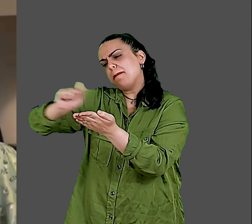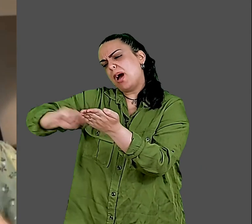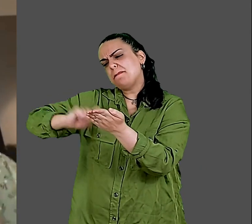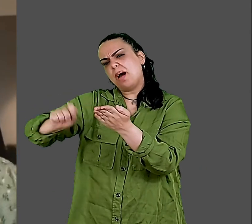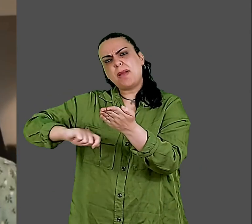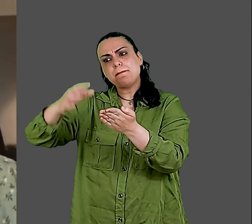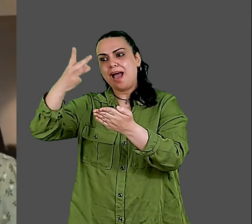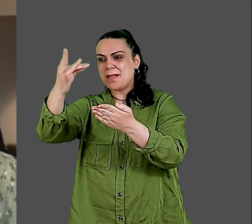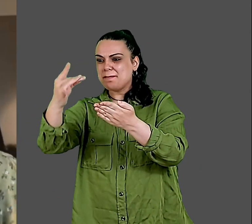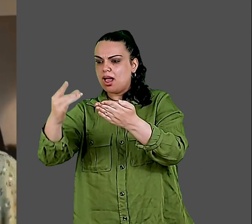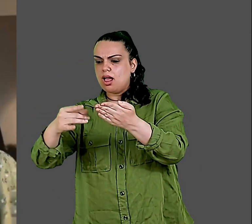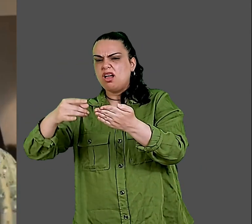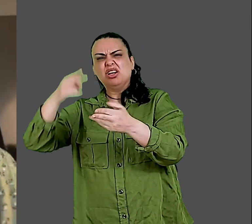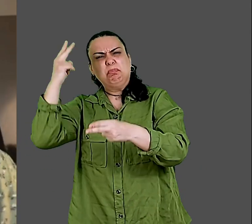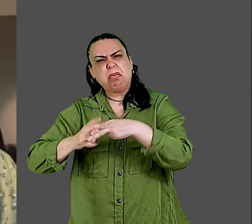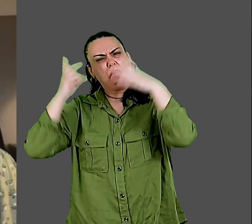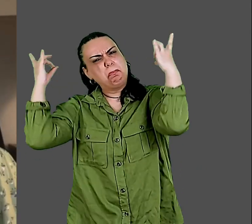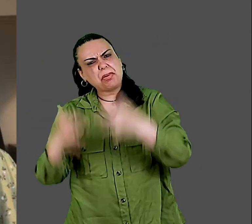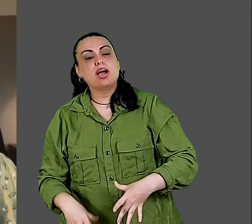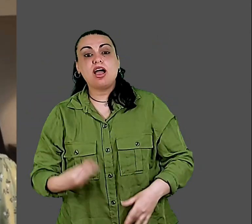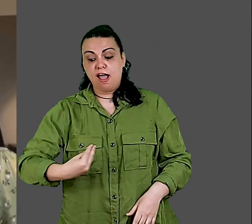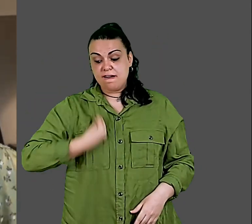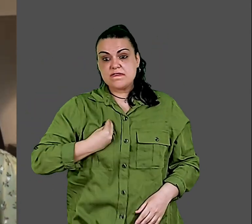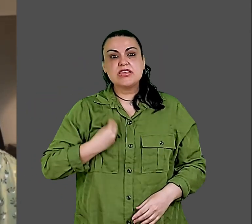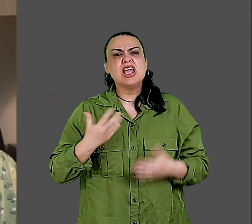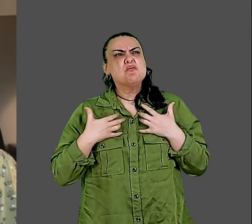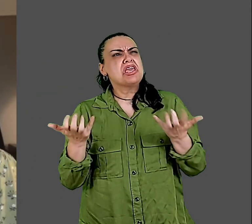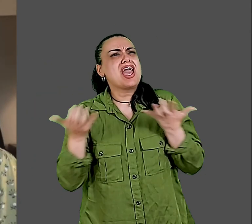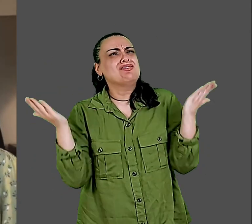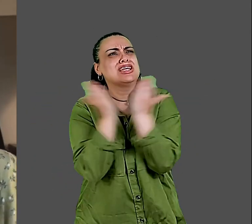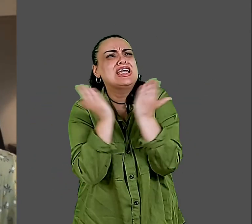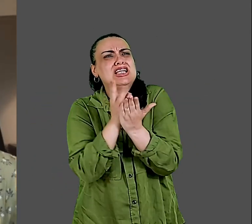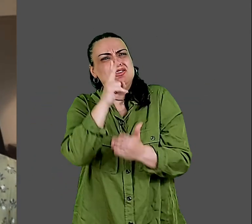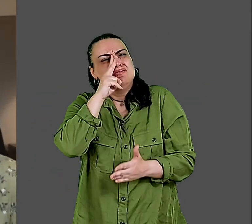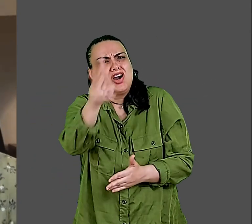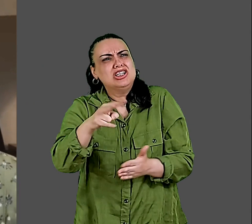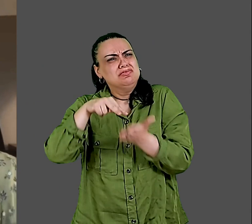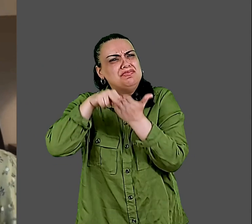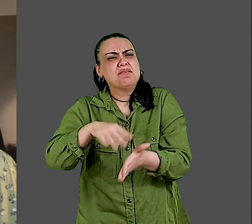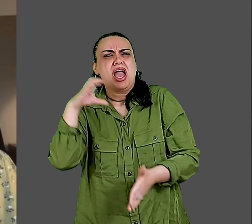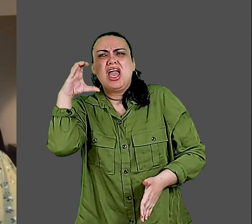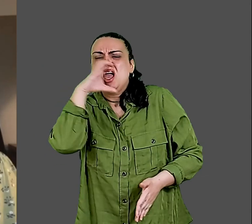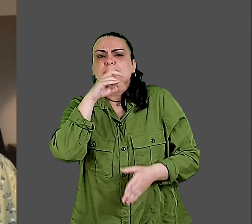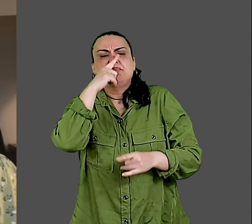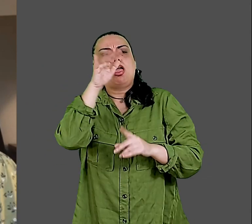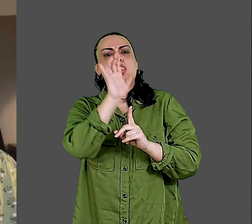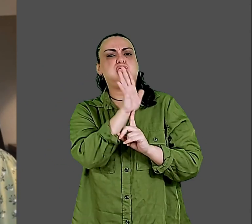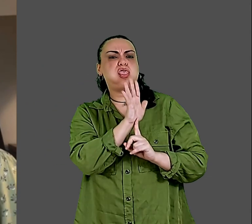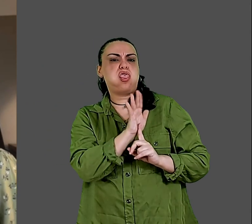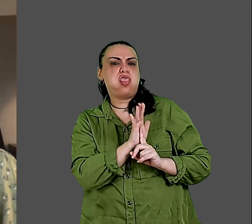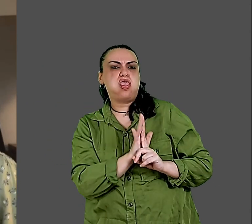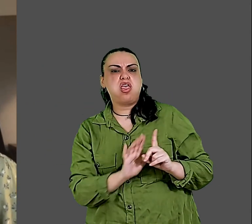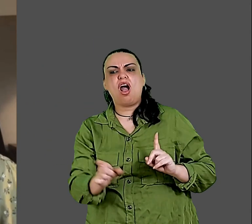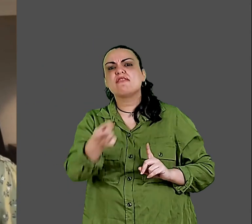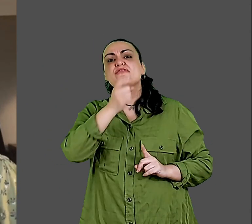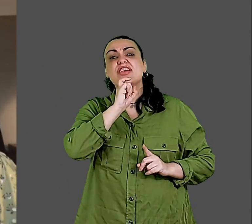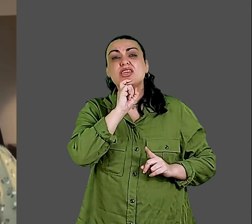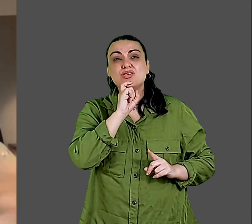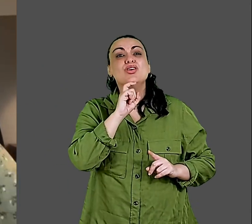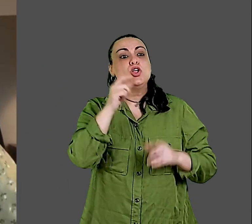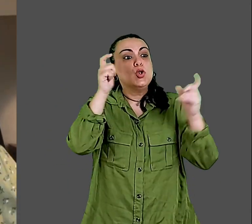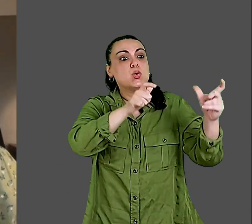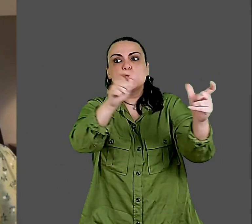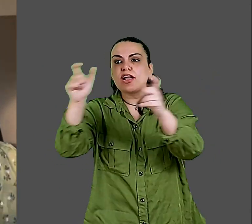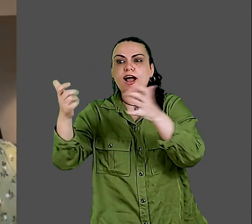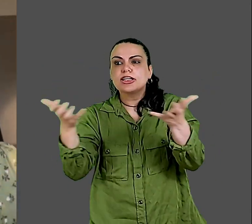reais. A vida espiritual que você deseja ter, mas no meio do caminho perece. Os lugares que você deseja ir, mas no meio do caminho não conclui.